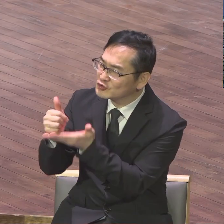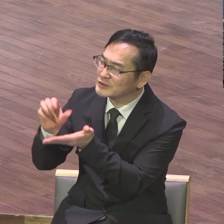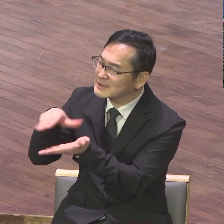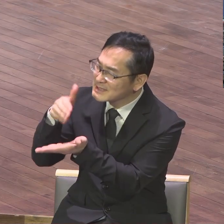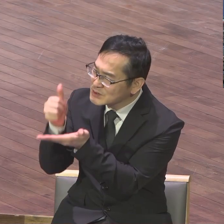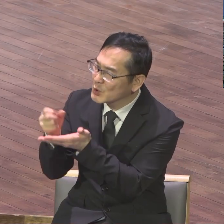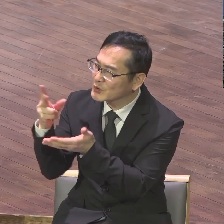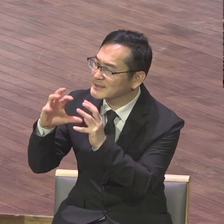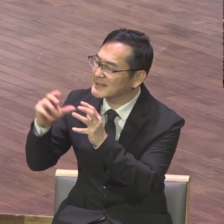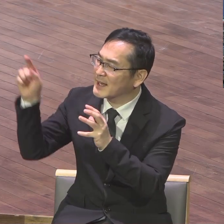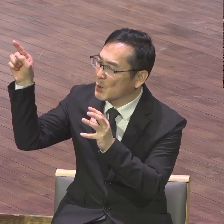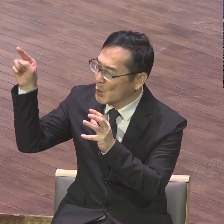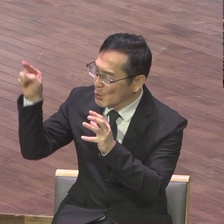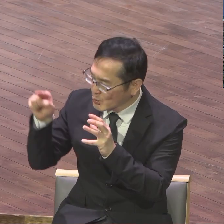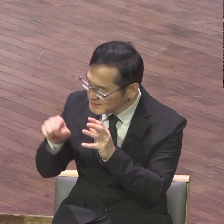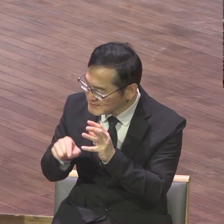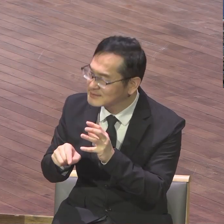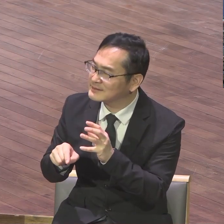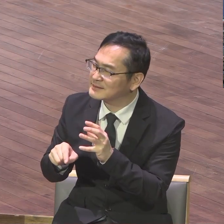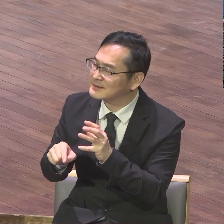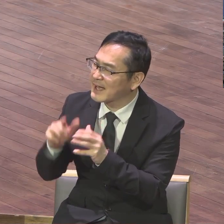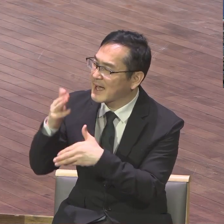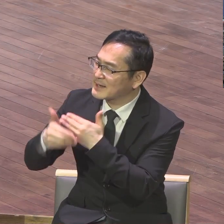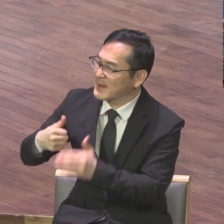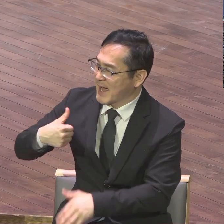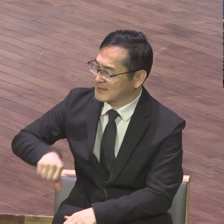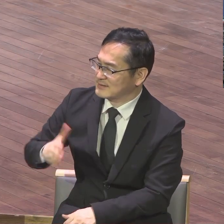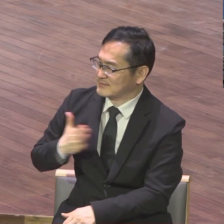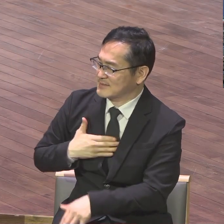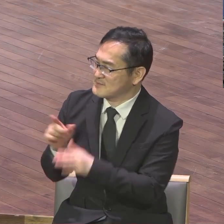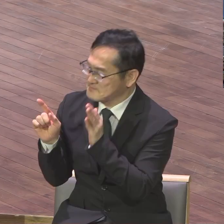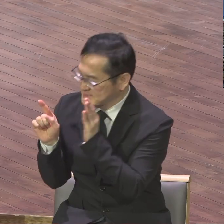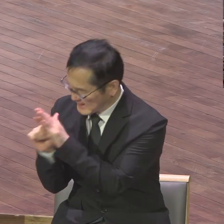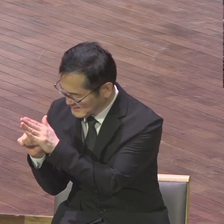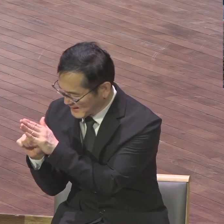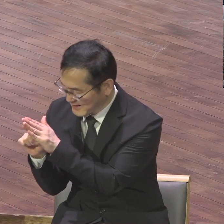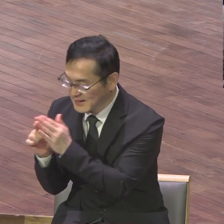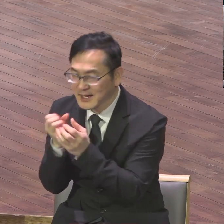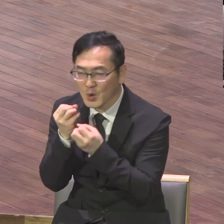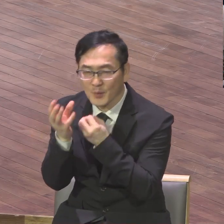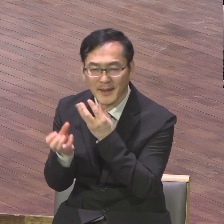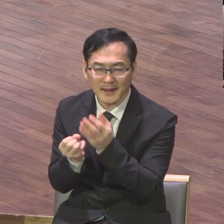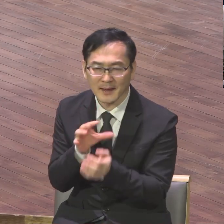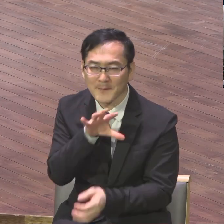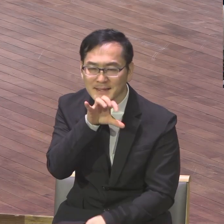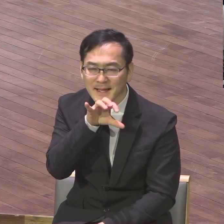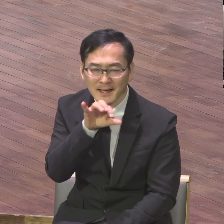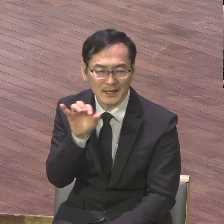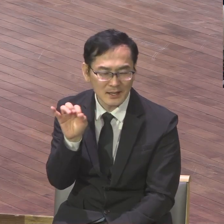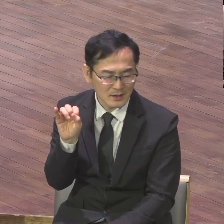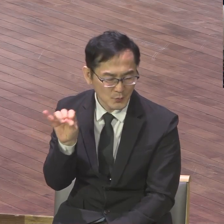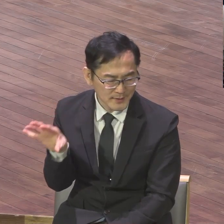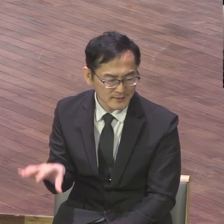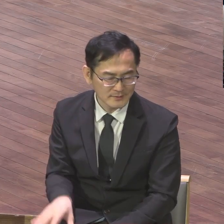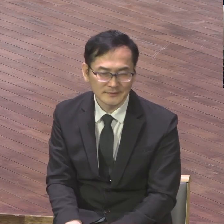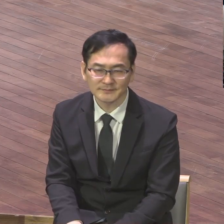그리스도시요 세상에 오시는 하나님의 아들이신 줄 내가 믿나이다.